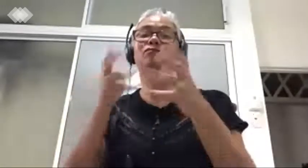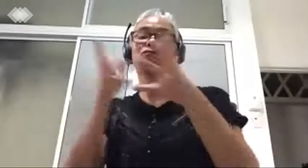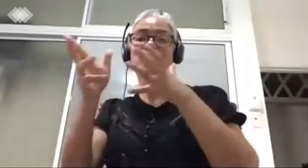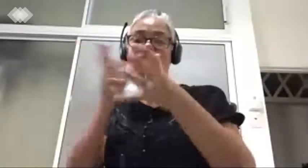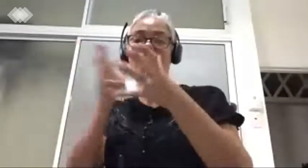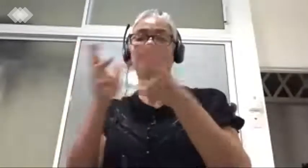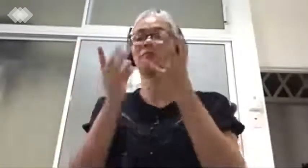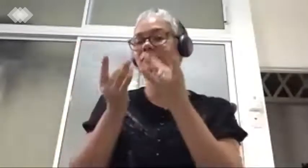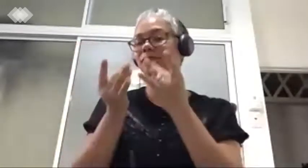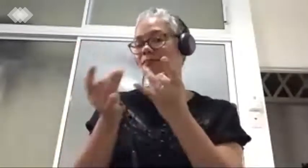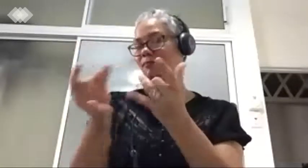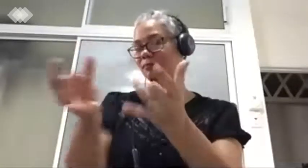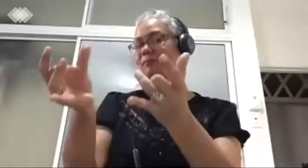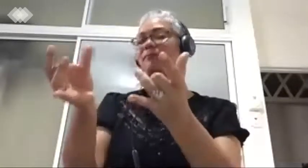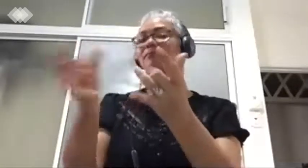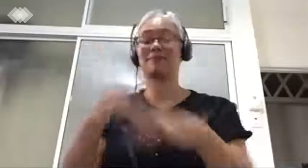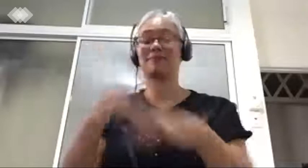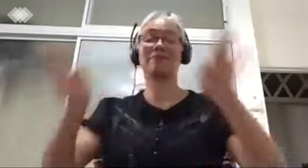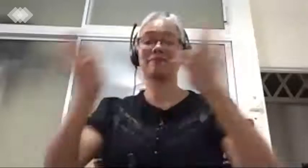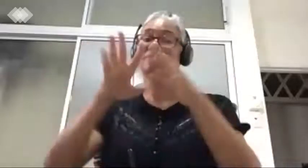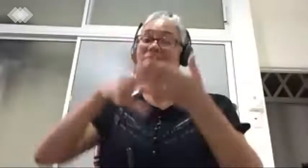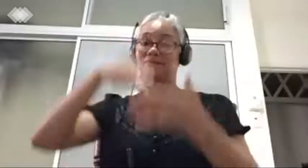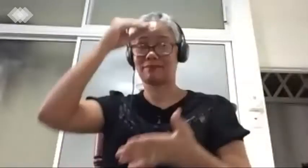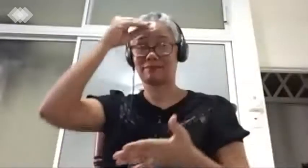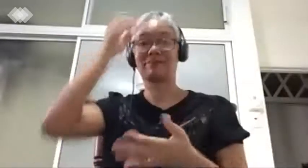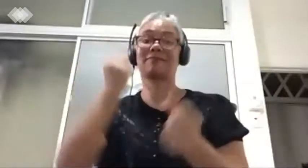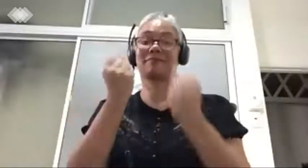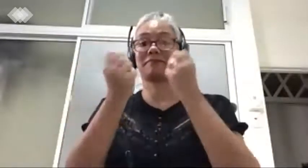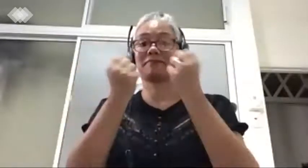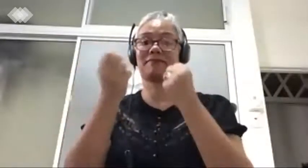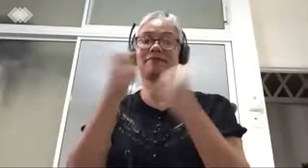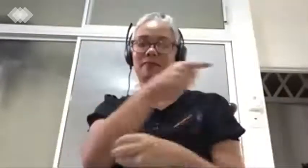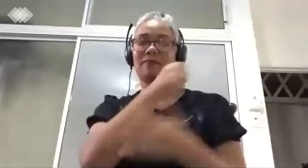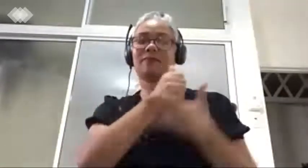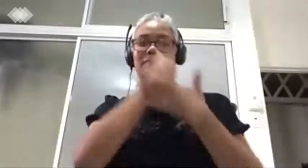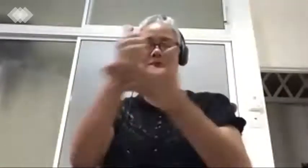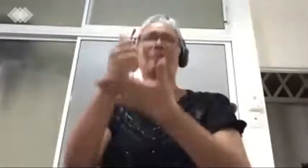Vamos a empezar inmediatamente.